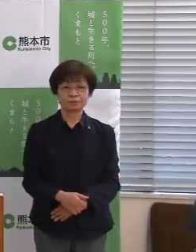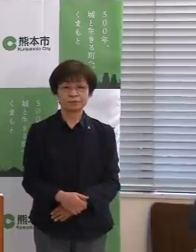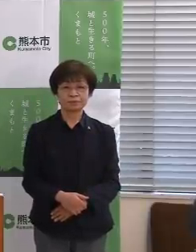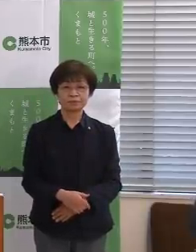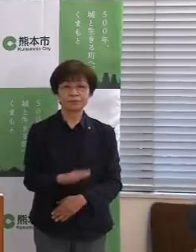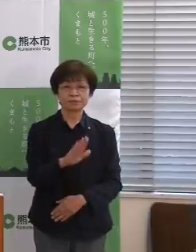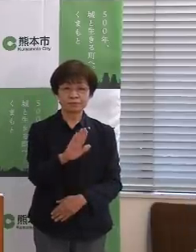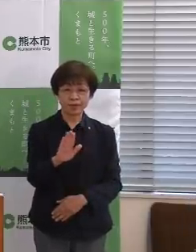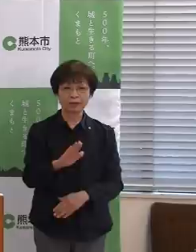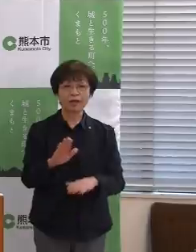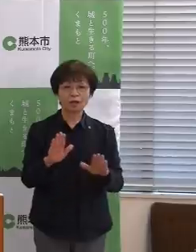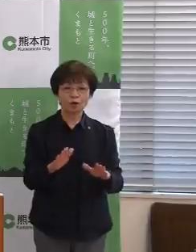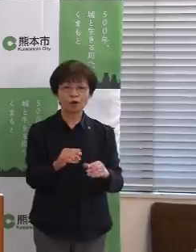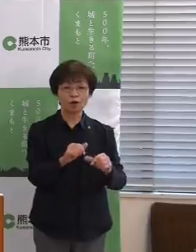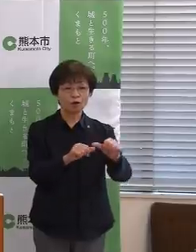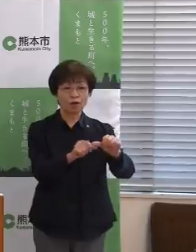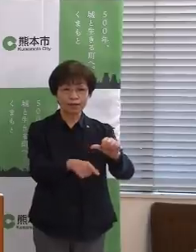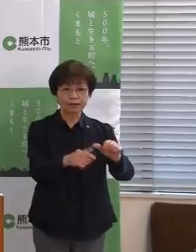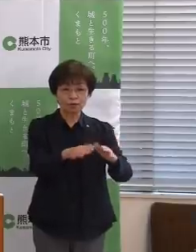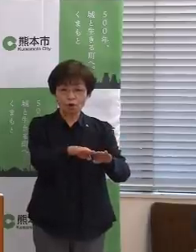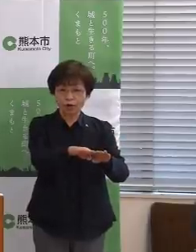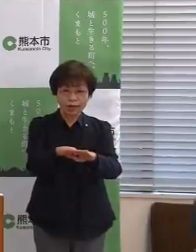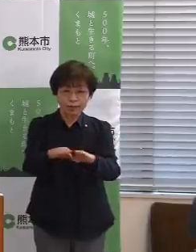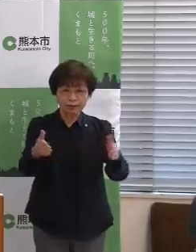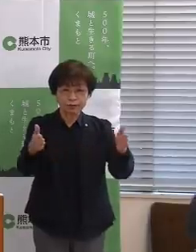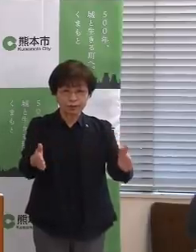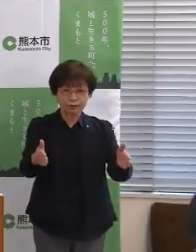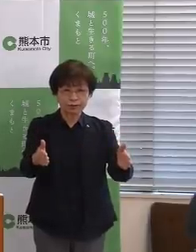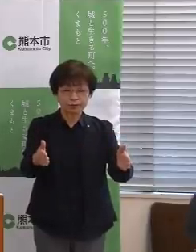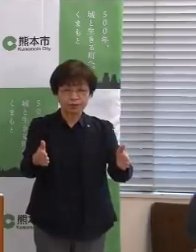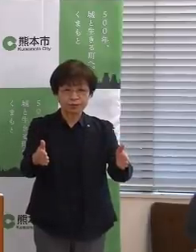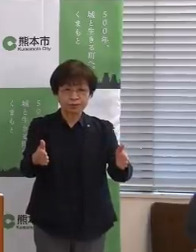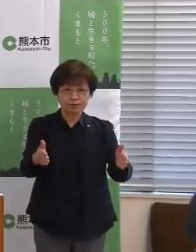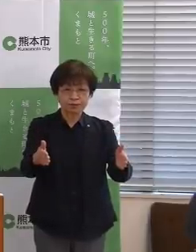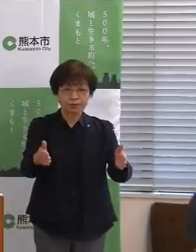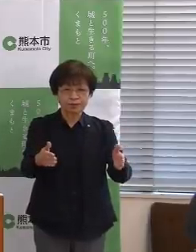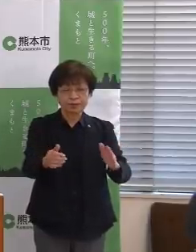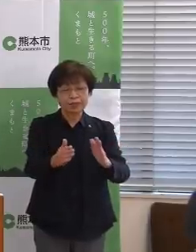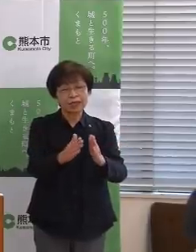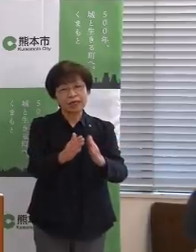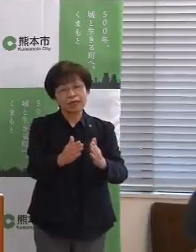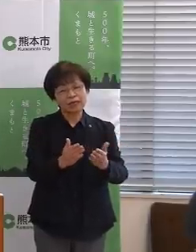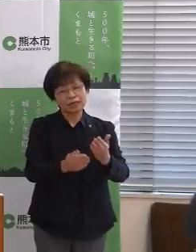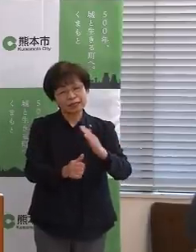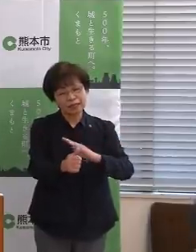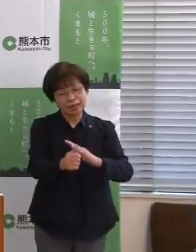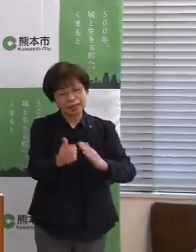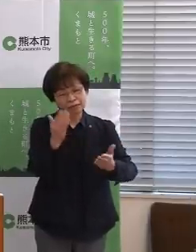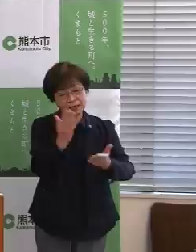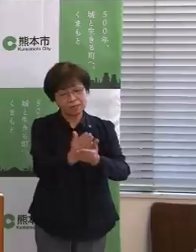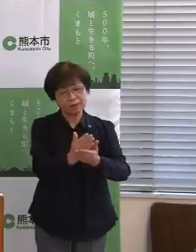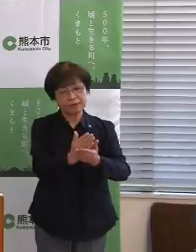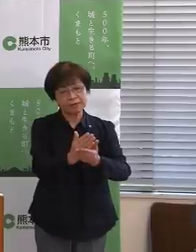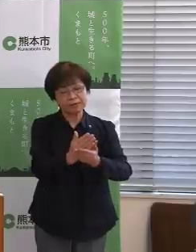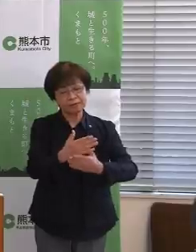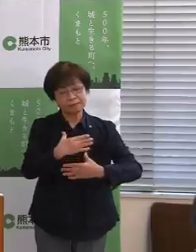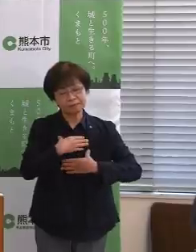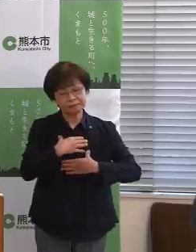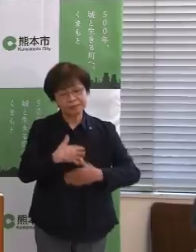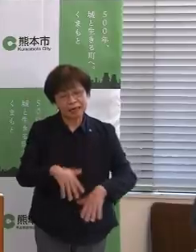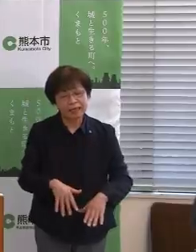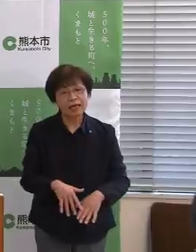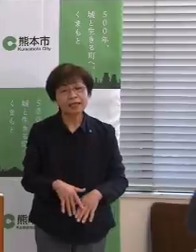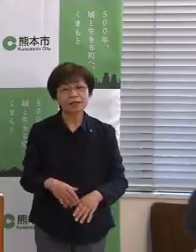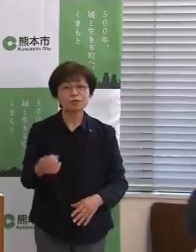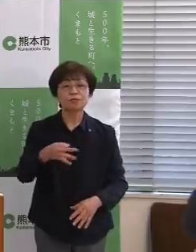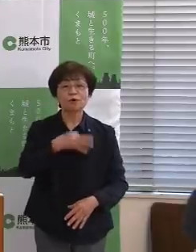ですので、この期間ぜひですね、大変自粛疲れ等々の話があっておりますけれども、海